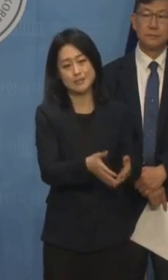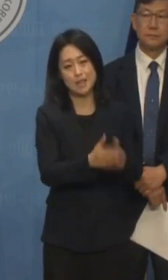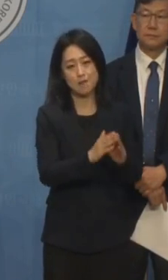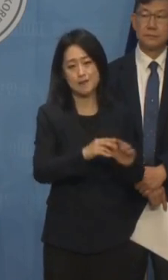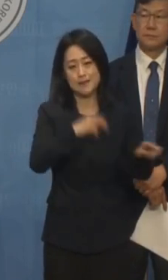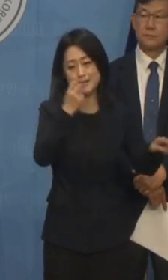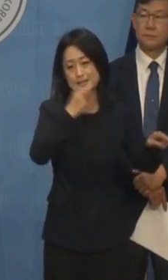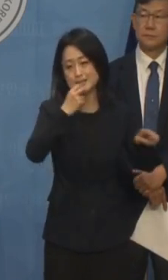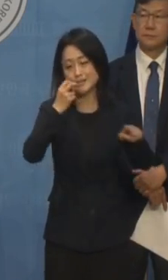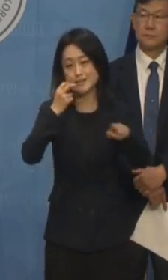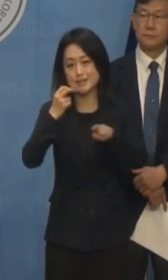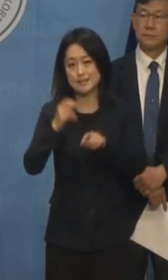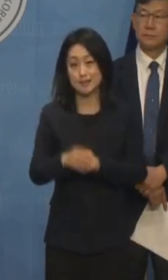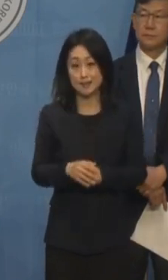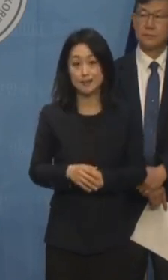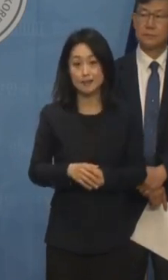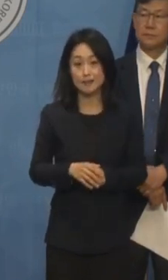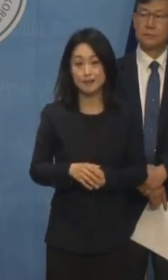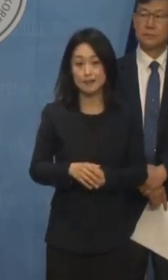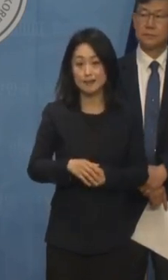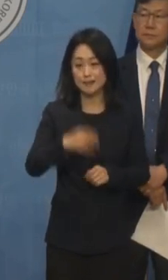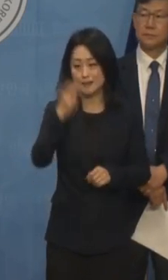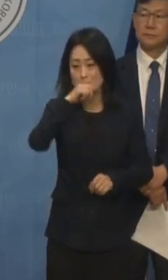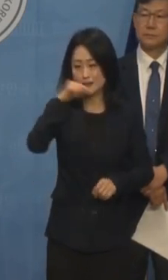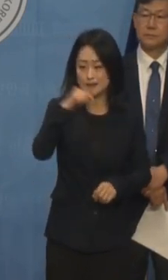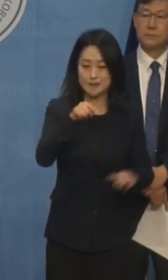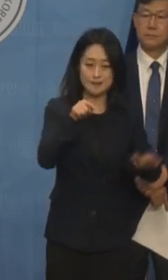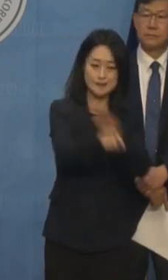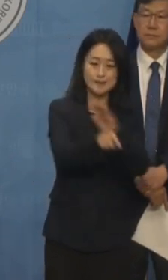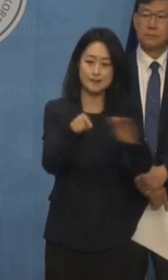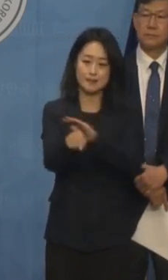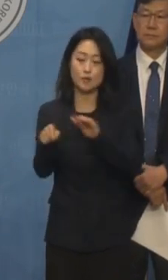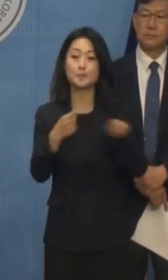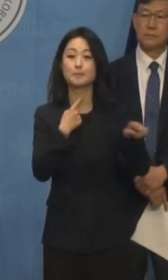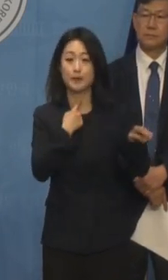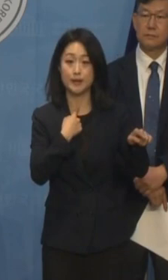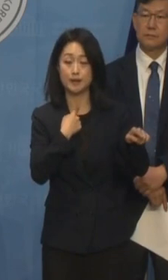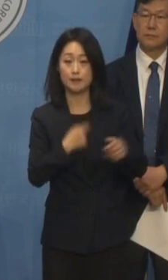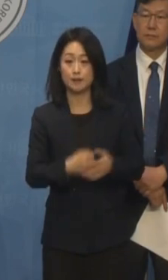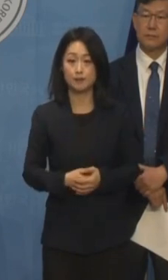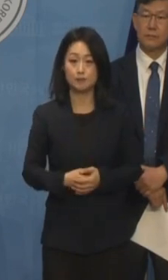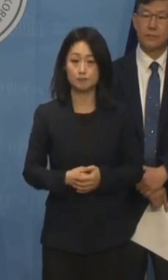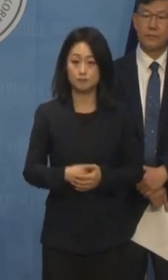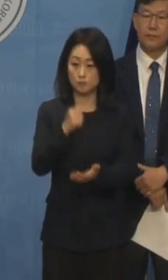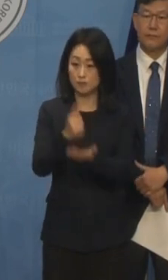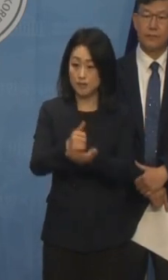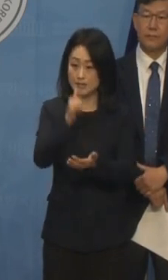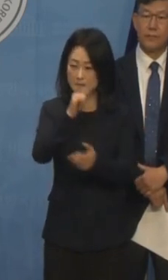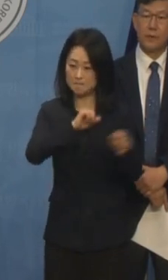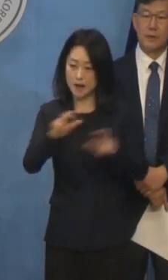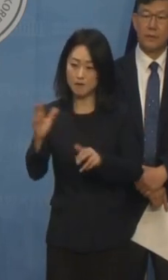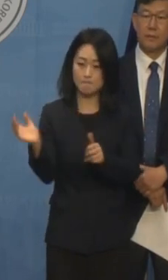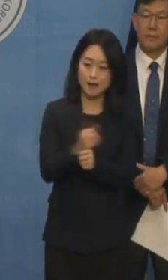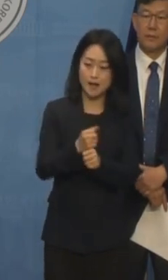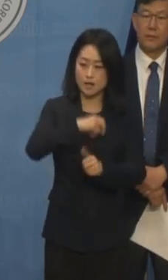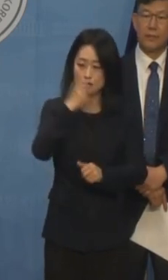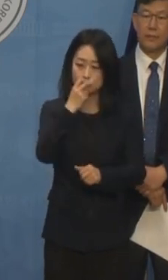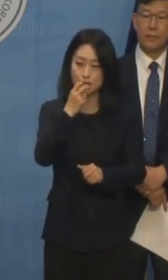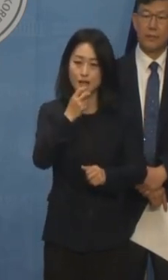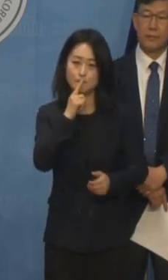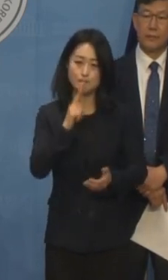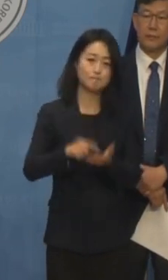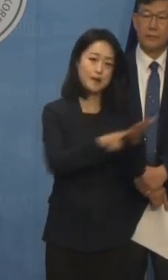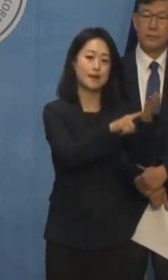만들고 피신고 기관에 대한 현장 조사를 벌이고 혐의가 있다며 즉각적으로